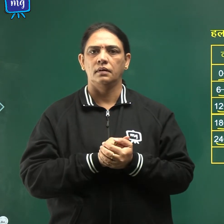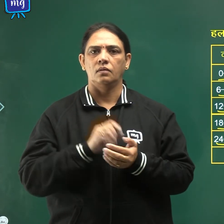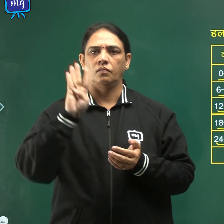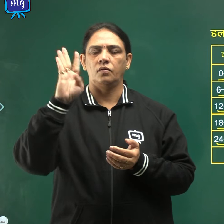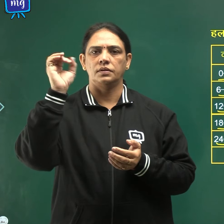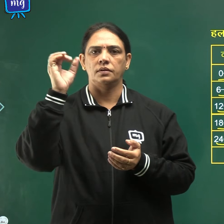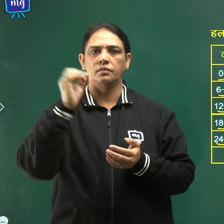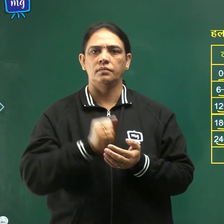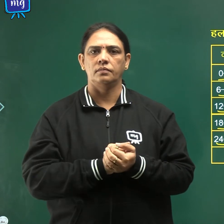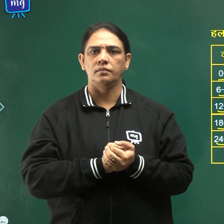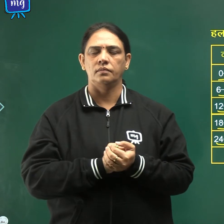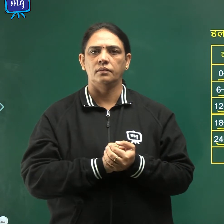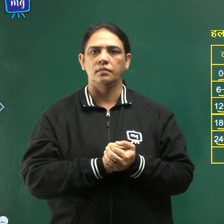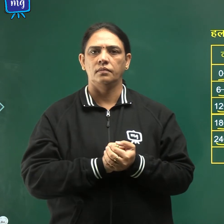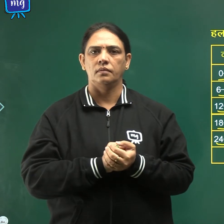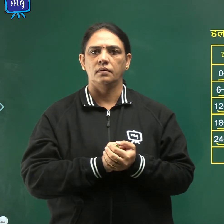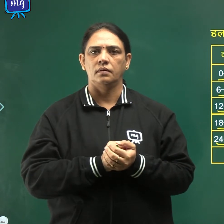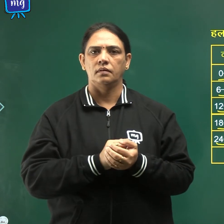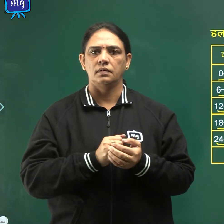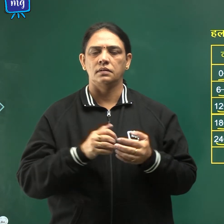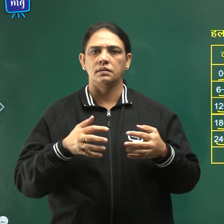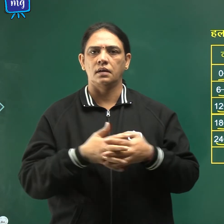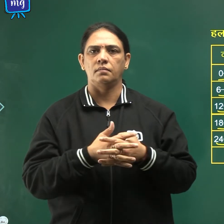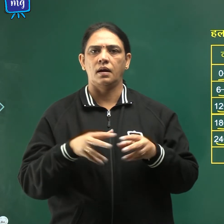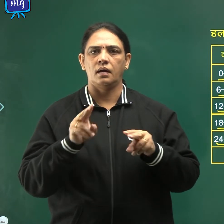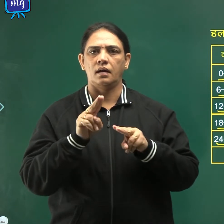40। सिग्मा एफ गुणा एक्स बराबर